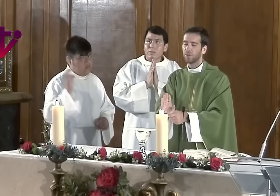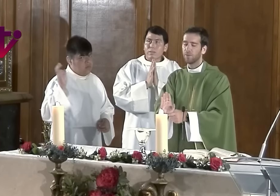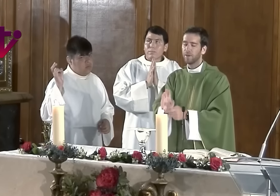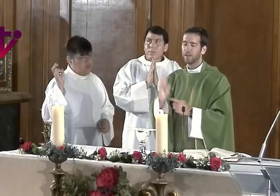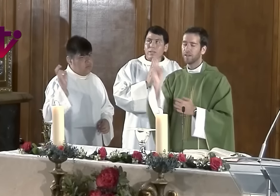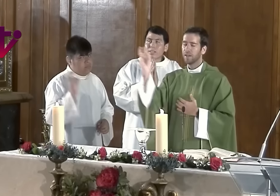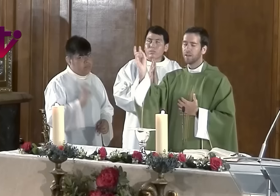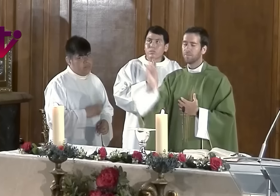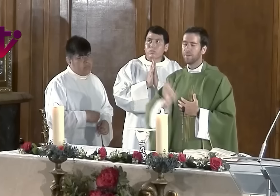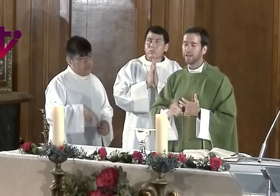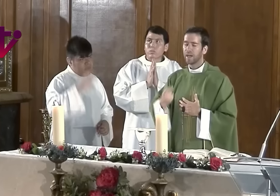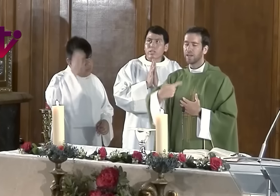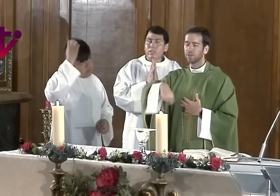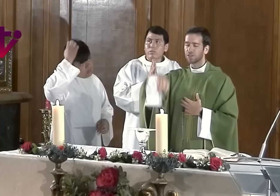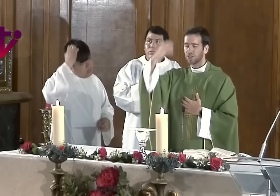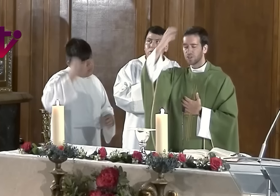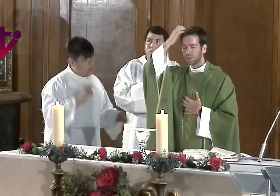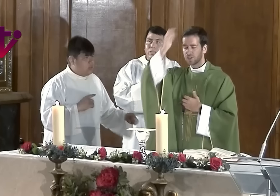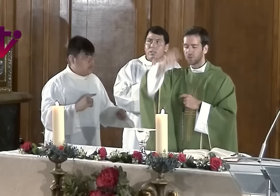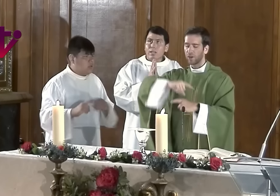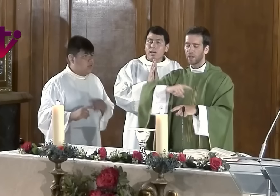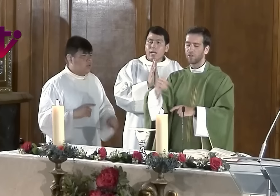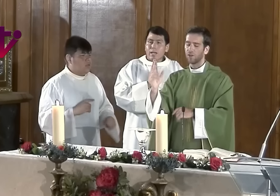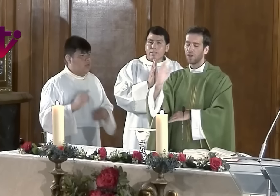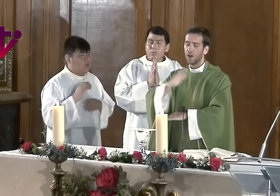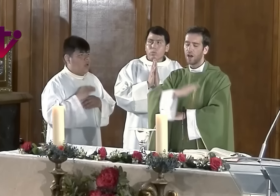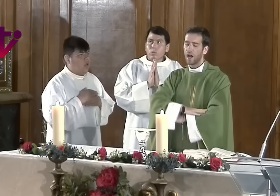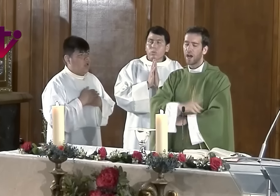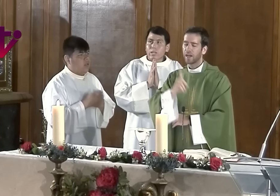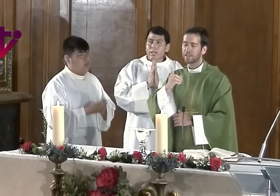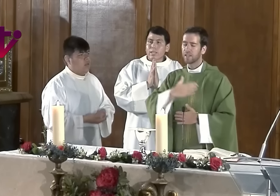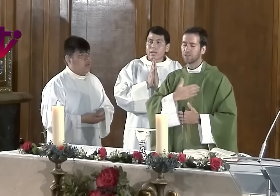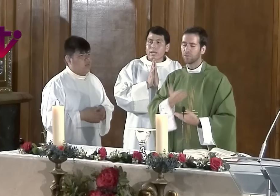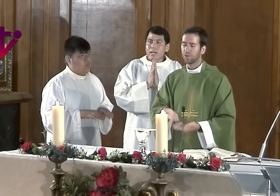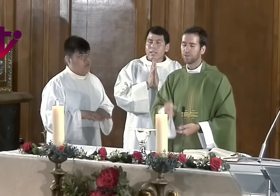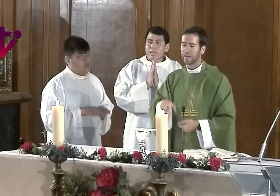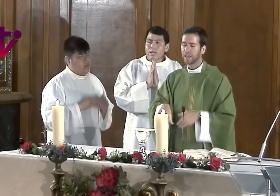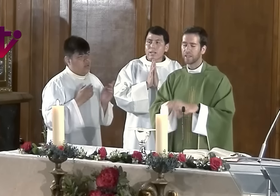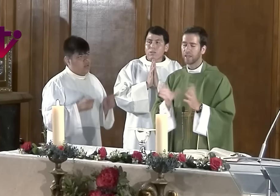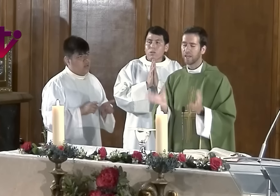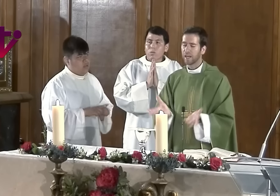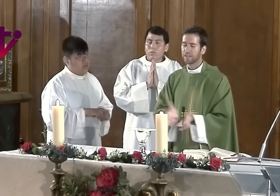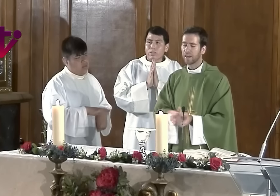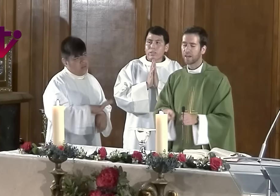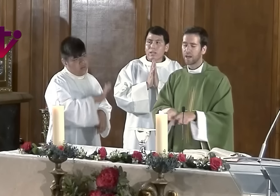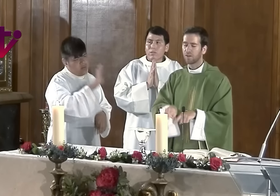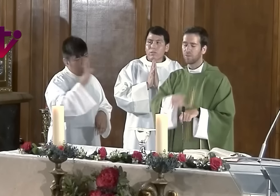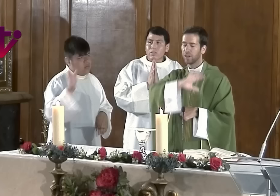nombre, venga a nosotros tu reino, hágase tu voluntad en la tierra como en el